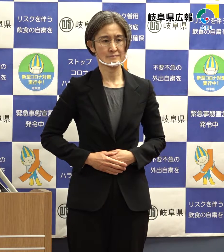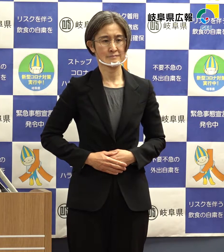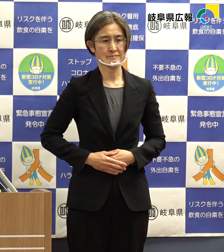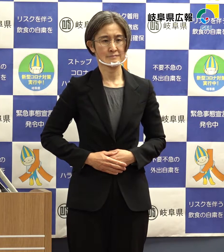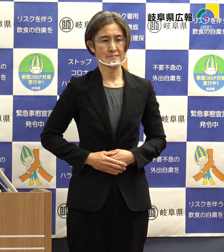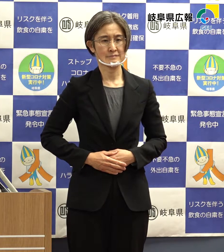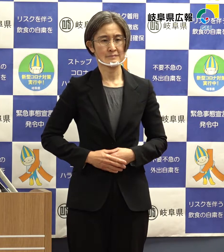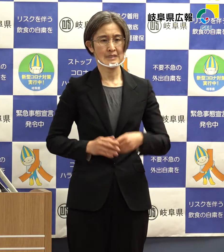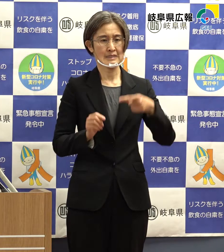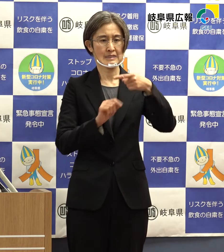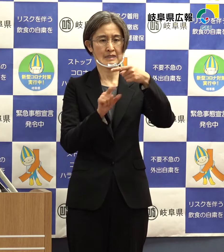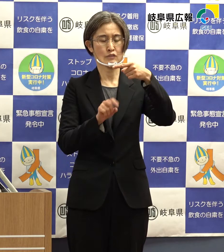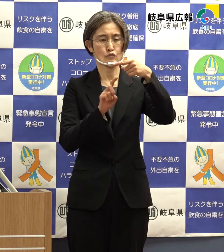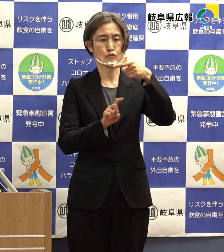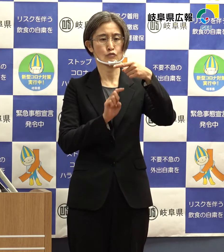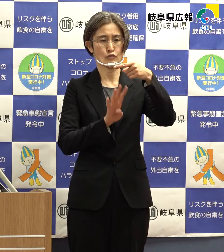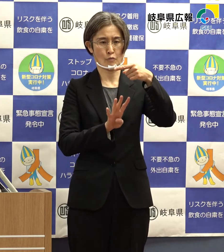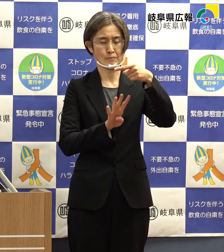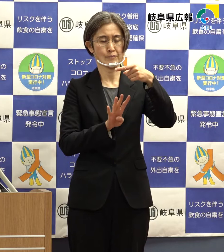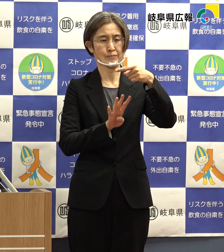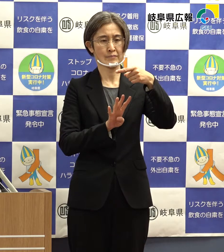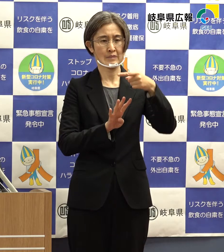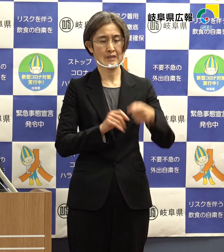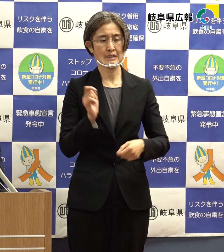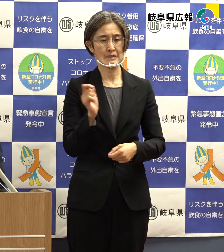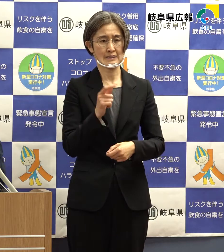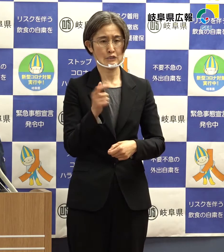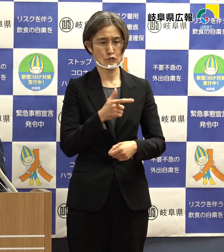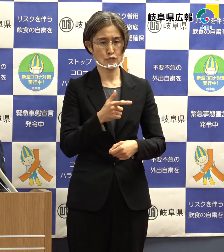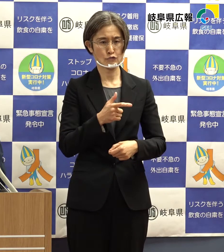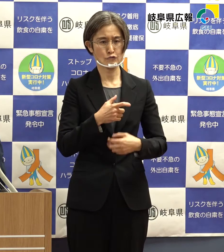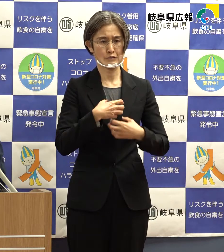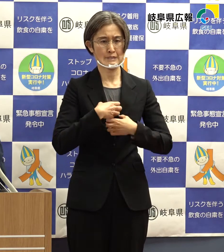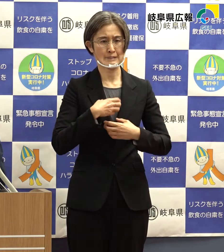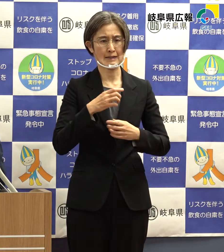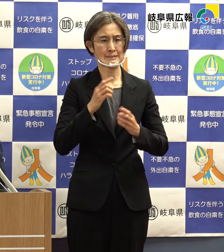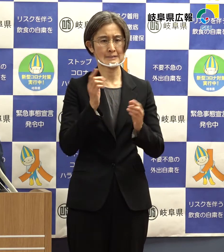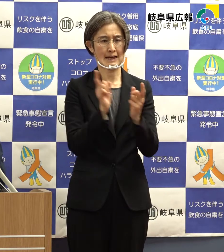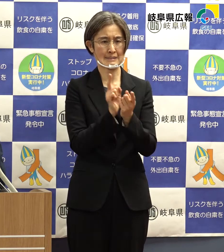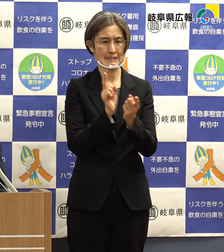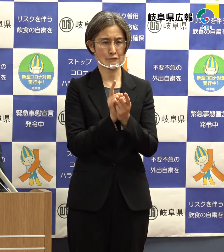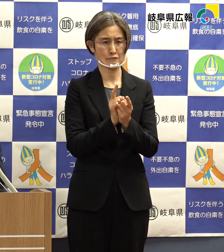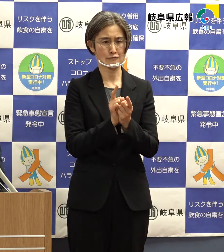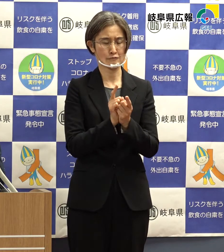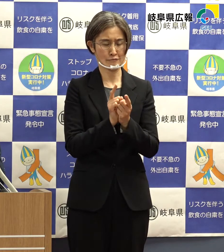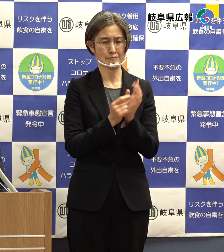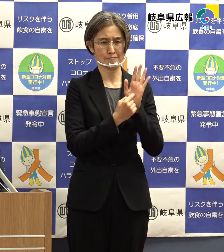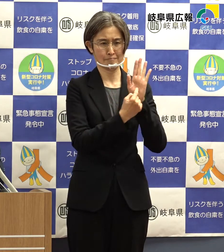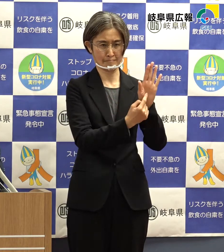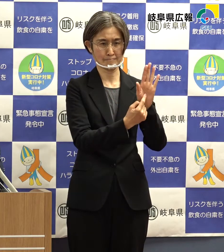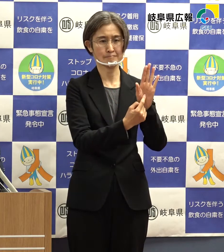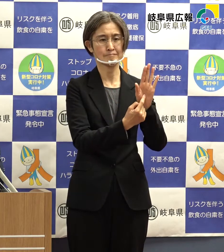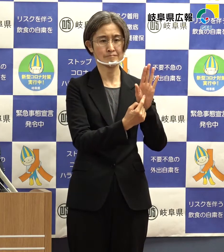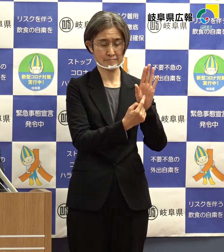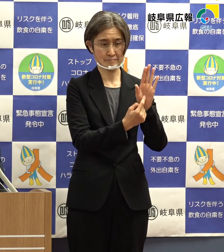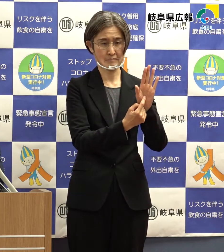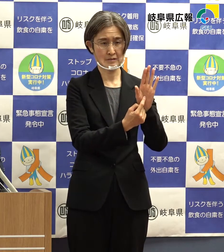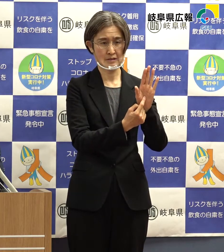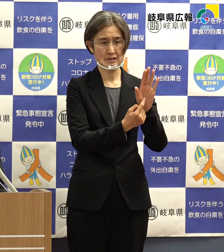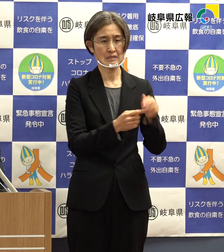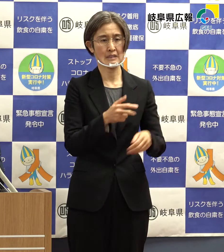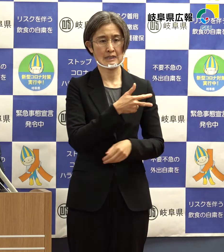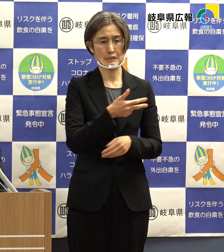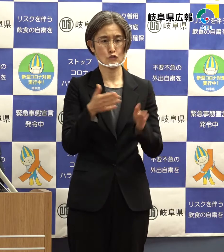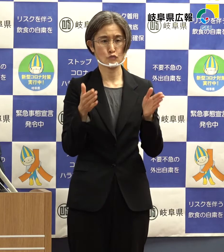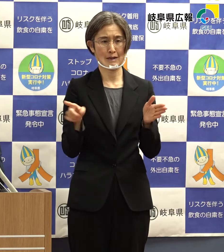1月14日に、緊急事態対策を打ち出したわけでありまして、まあ、ほぼ1週間